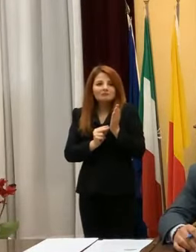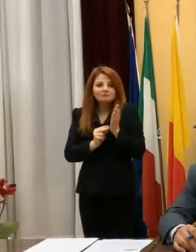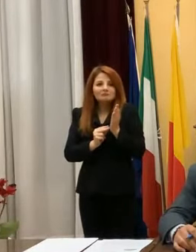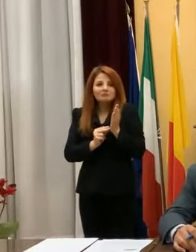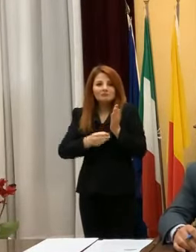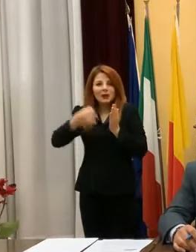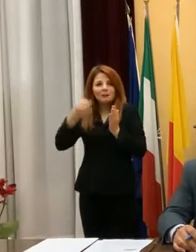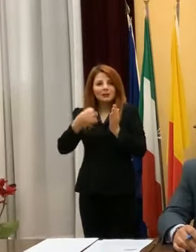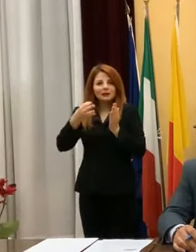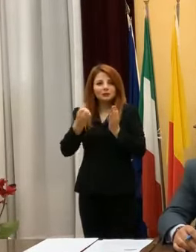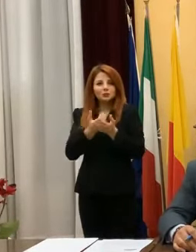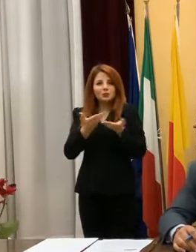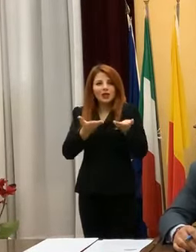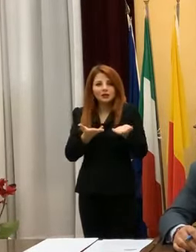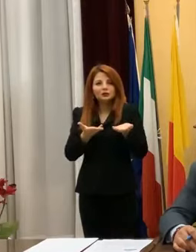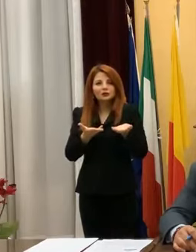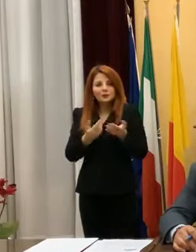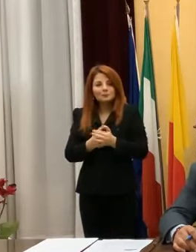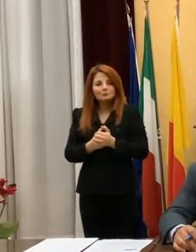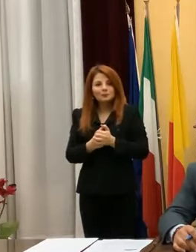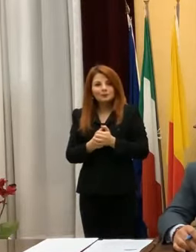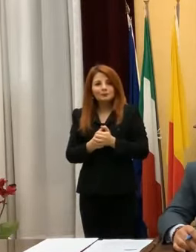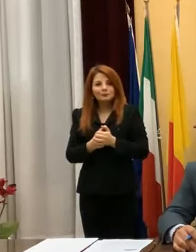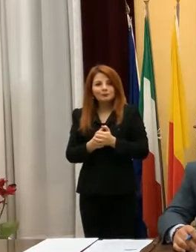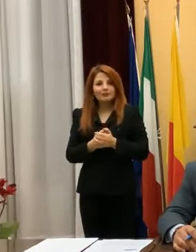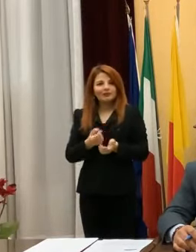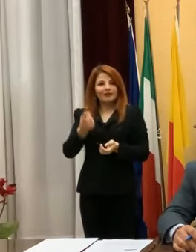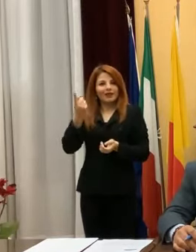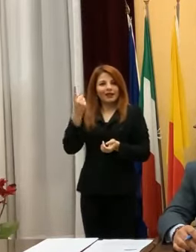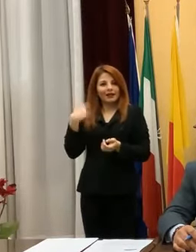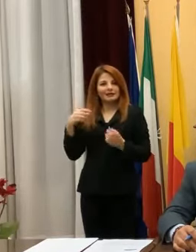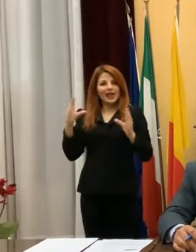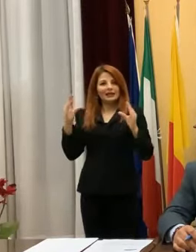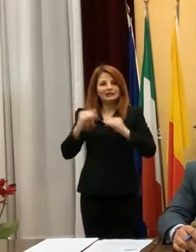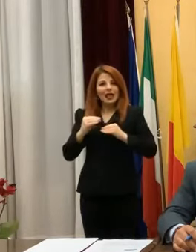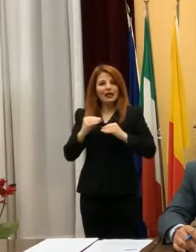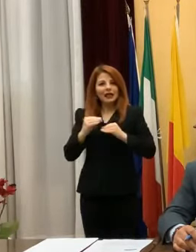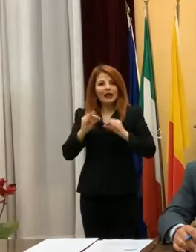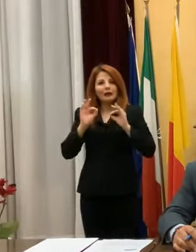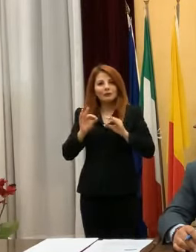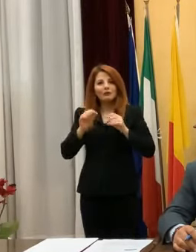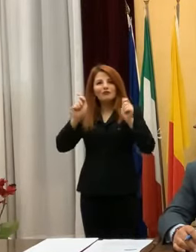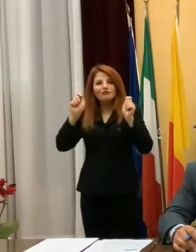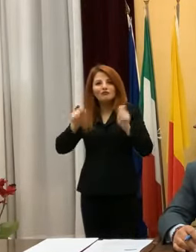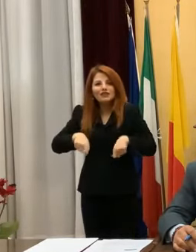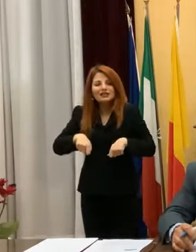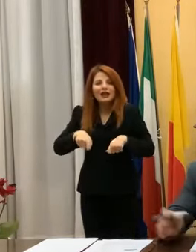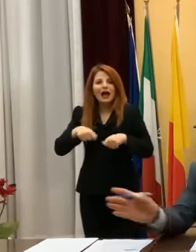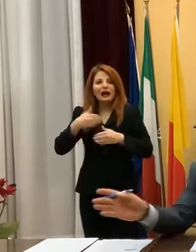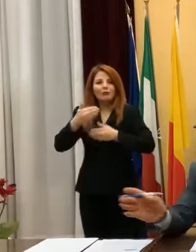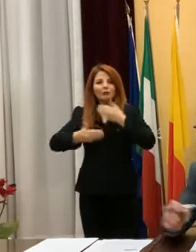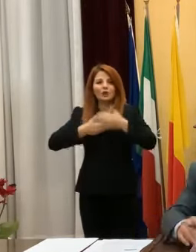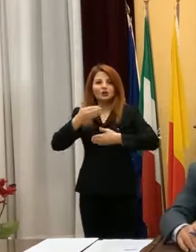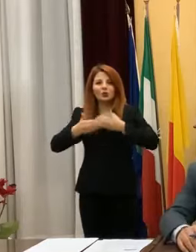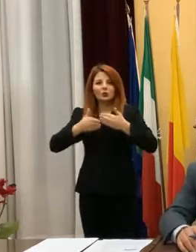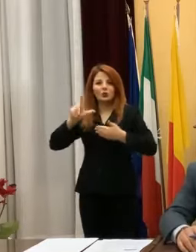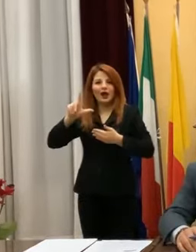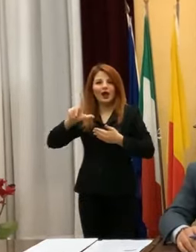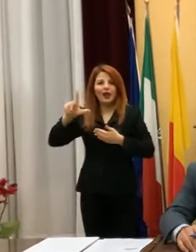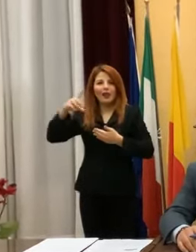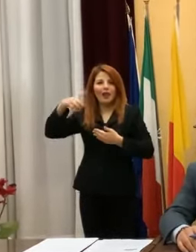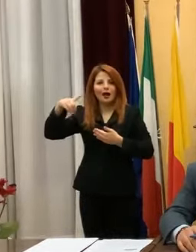aggiunge a ciò che ieri sera abbiamo ufficializzato, cioè l'avvio della procedura di decadenza